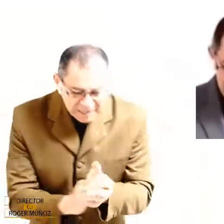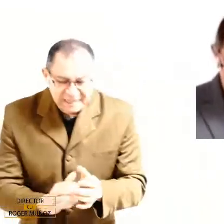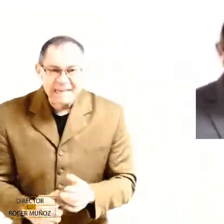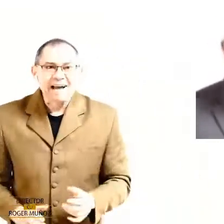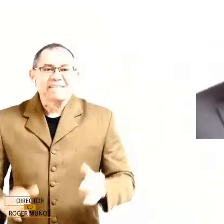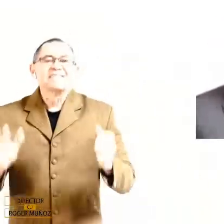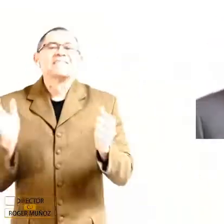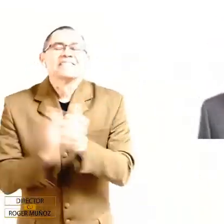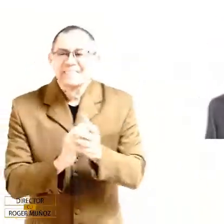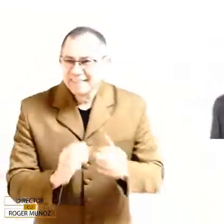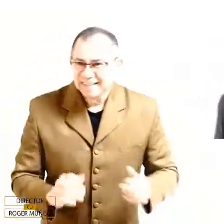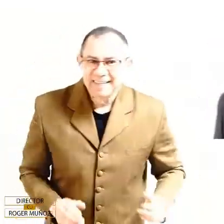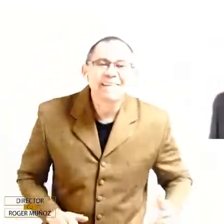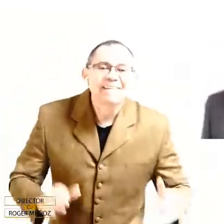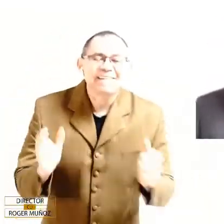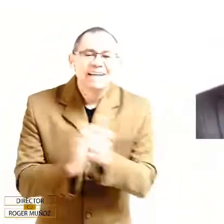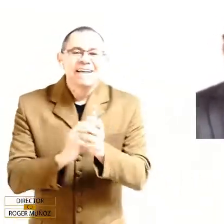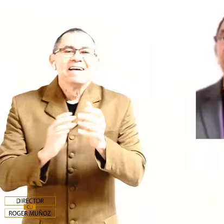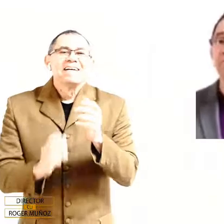Vamos, Cristina.